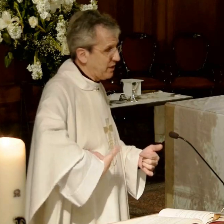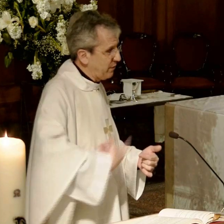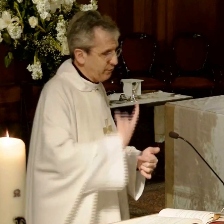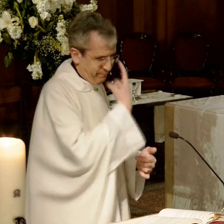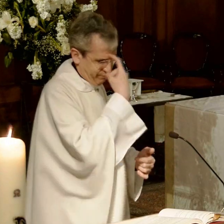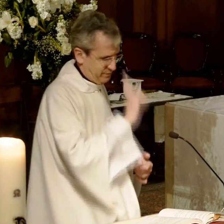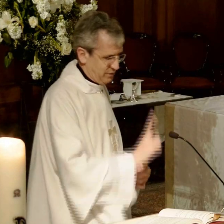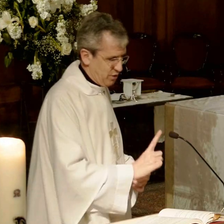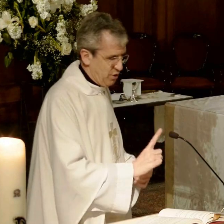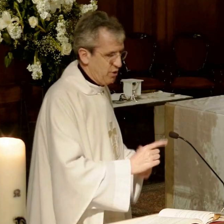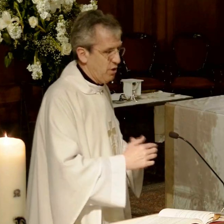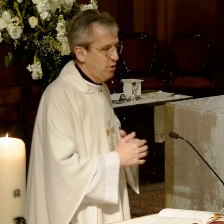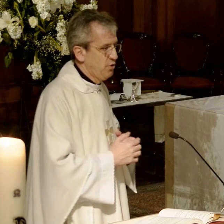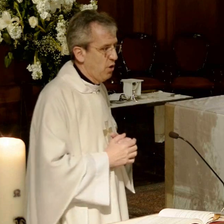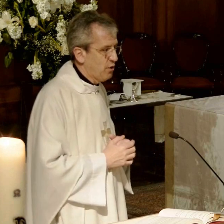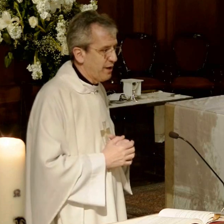costado, no lo creo».